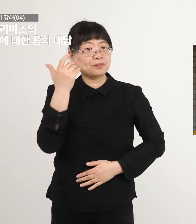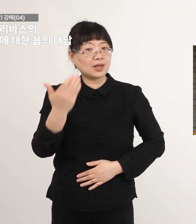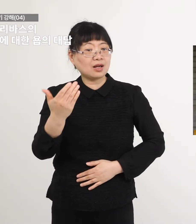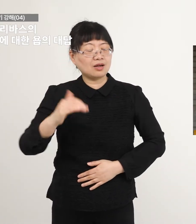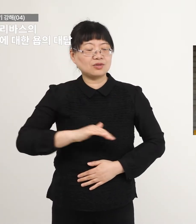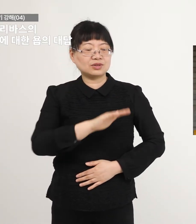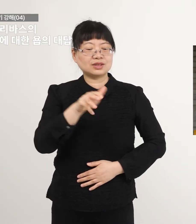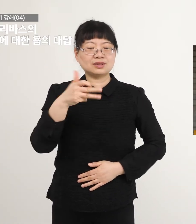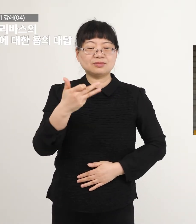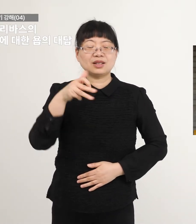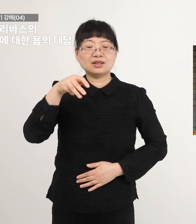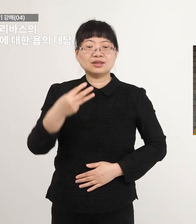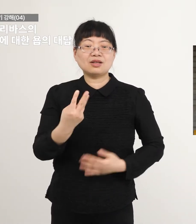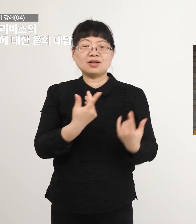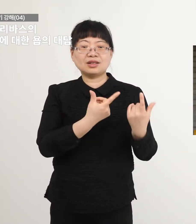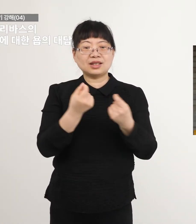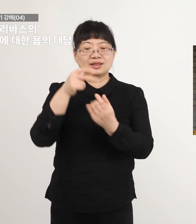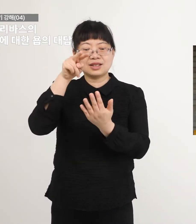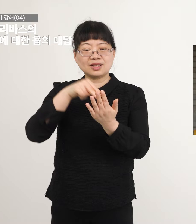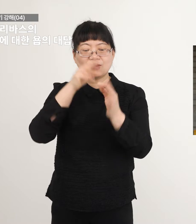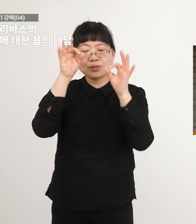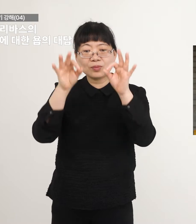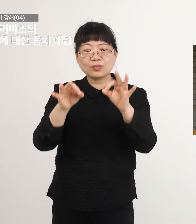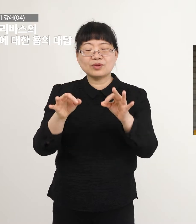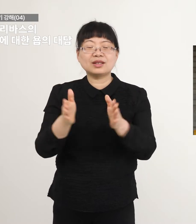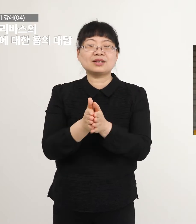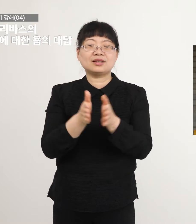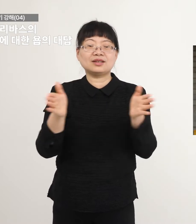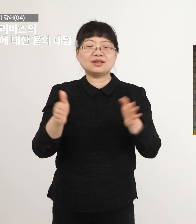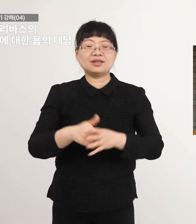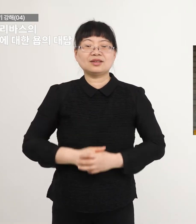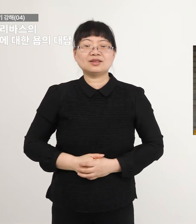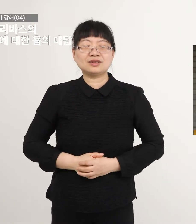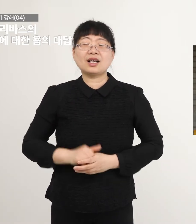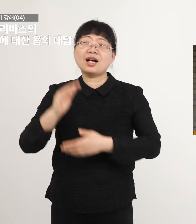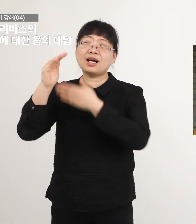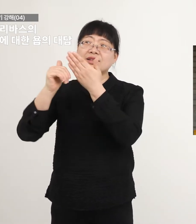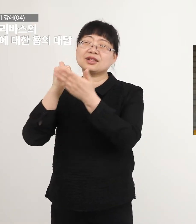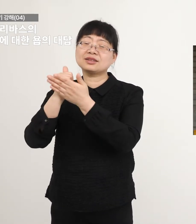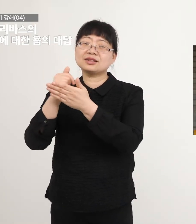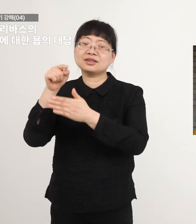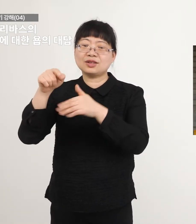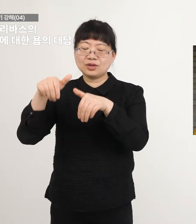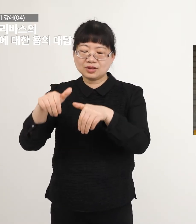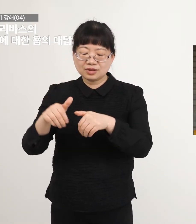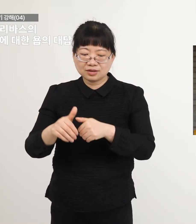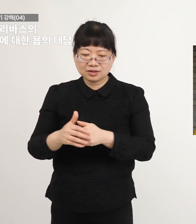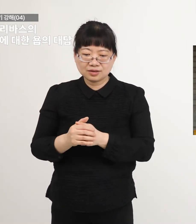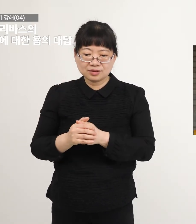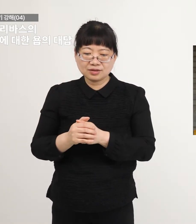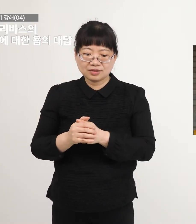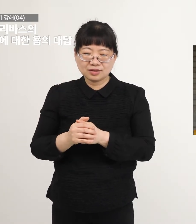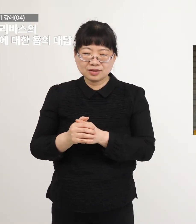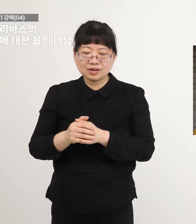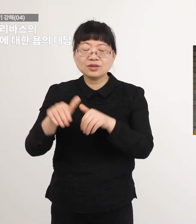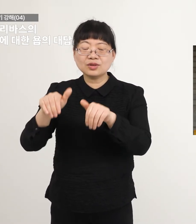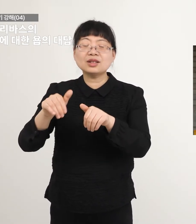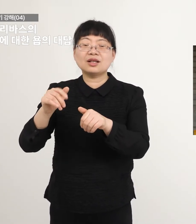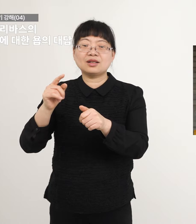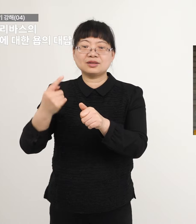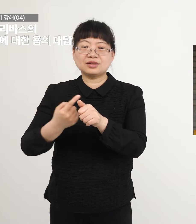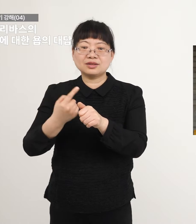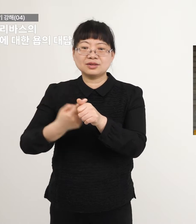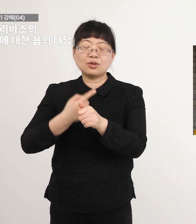우리 18절 한번 같이 읽어보겠습니다. 시작. 하나님은 그의 종이라도 그대로 믿지 아니하시며